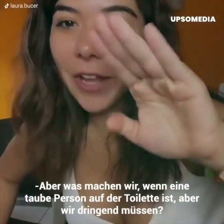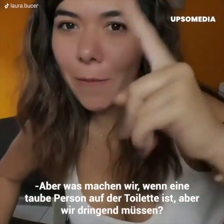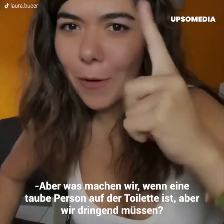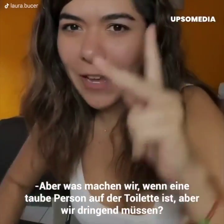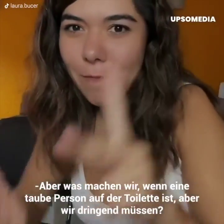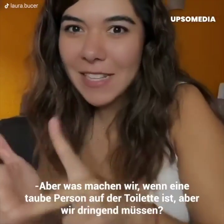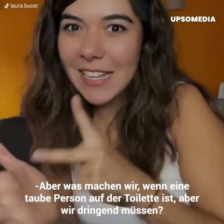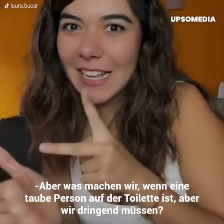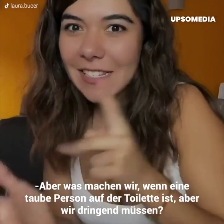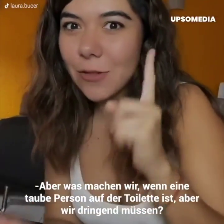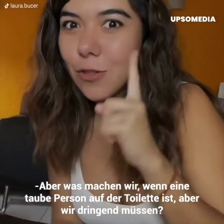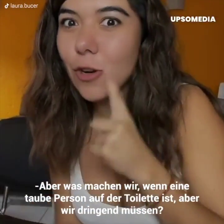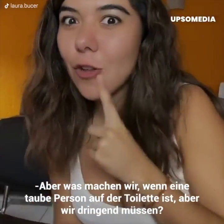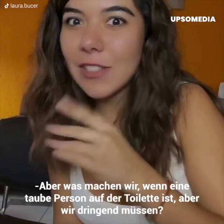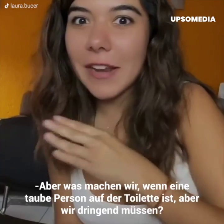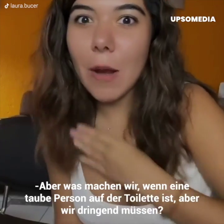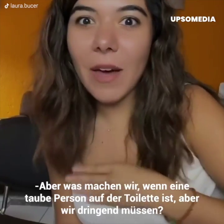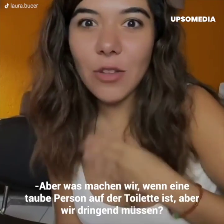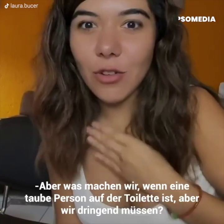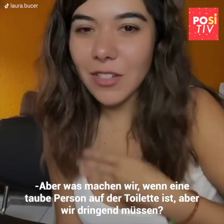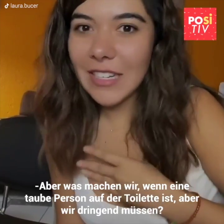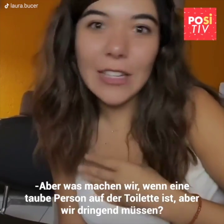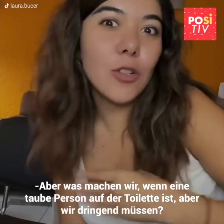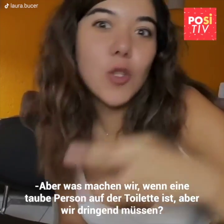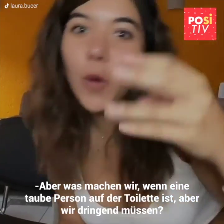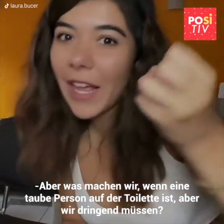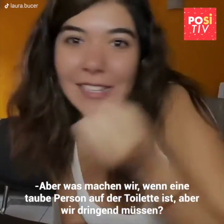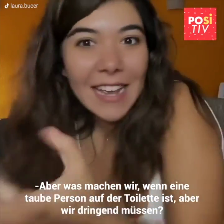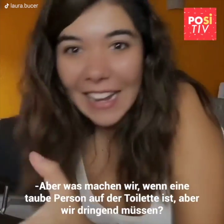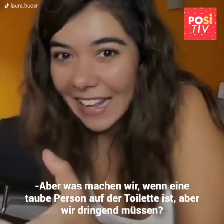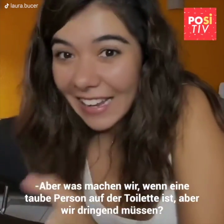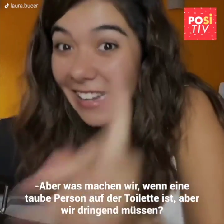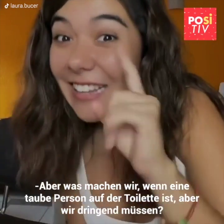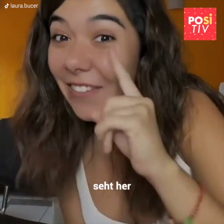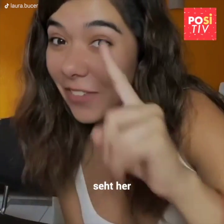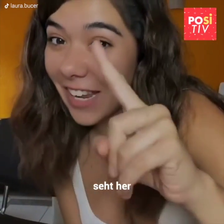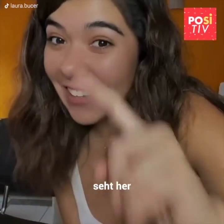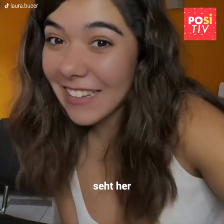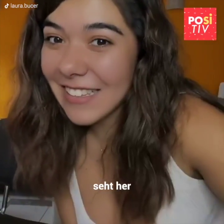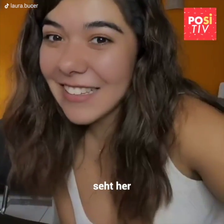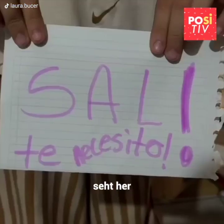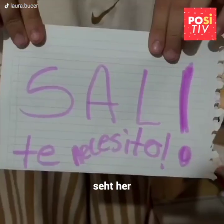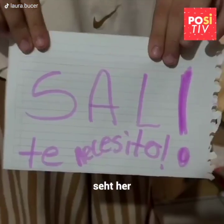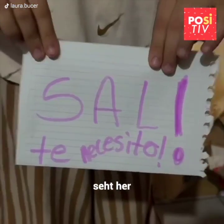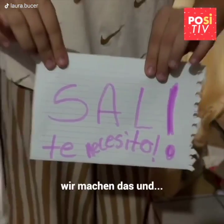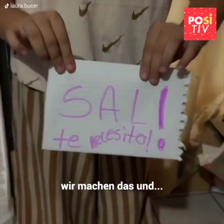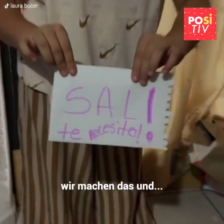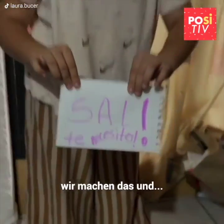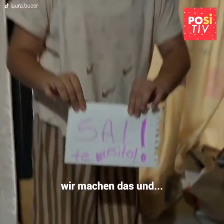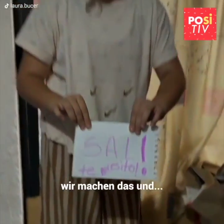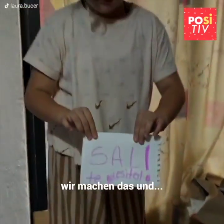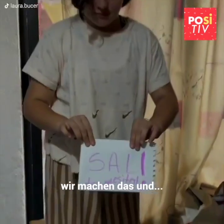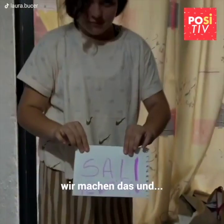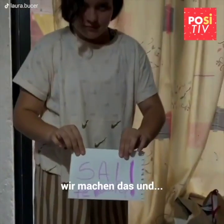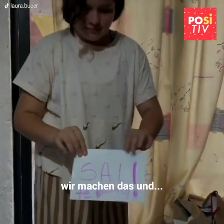Pero ¿qué pasa si un sordo está en el baño y nos surge que salga? Miren, hacemos esto y...